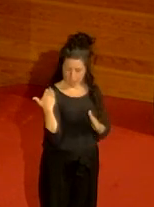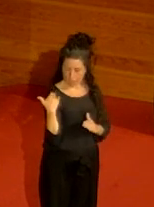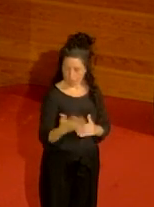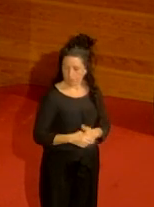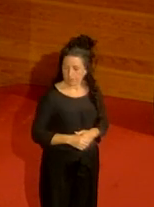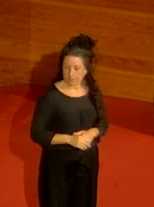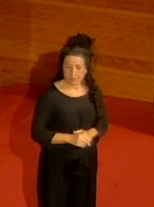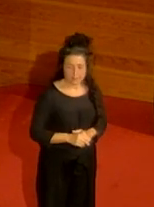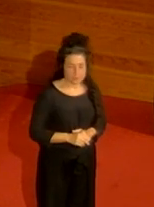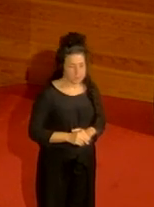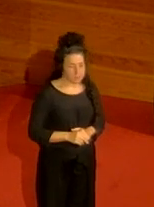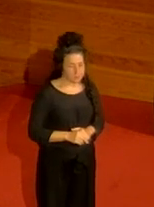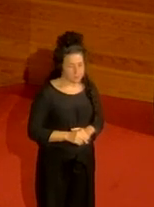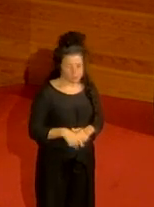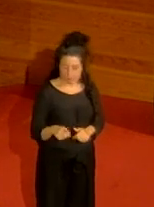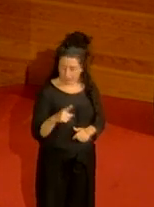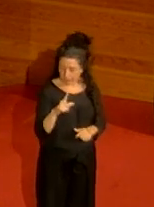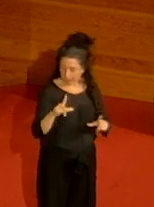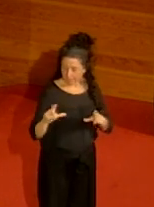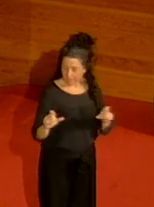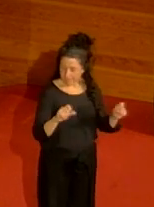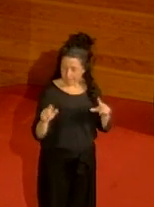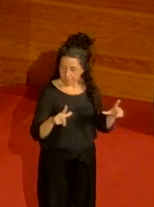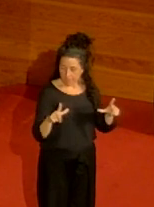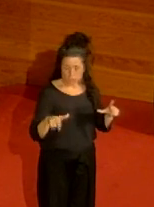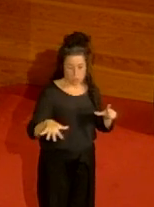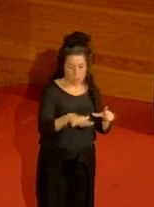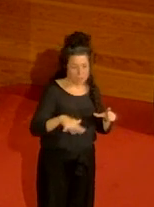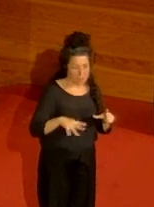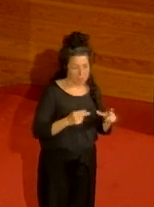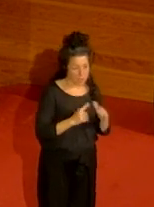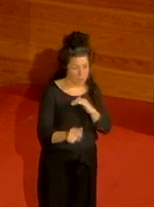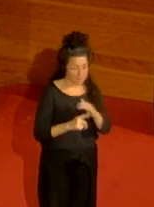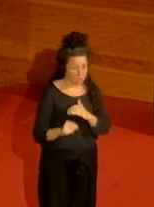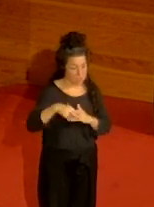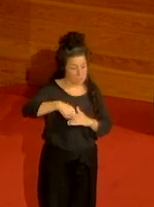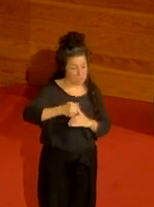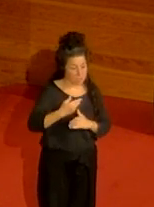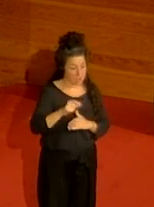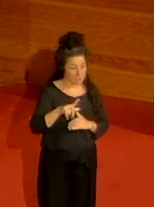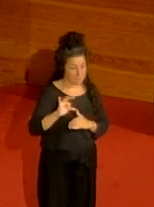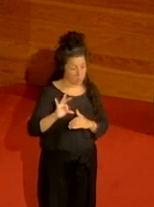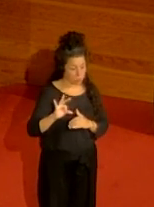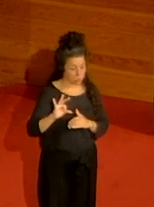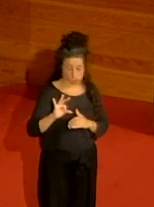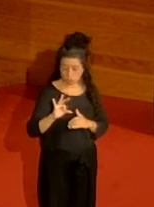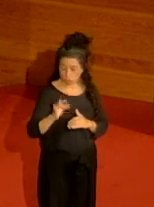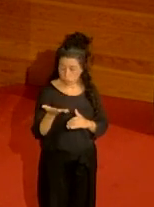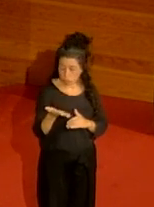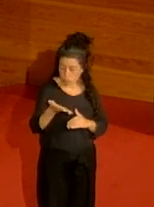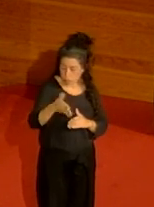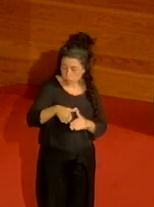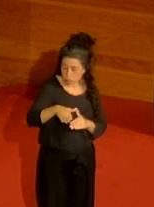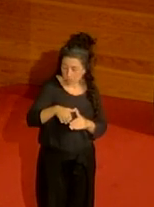estas imágenes son de balata un campo refugiados en nablus donde están enterrando a estos